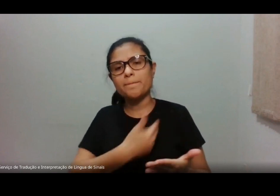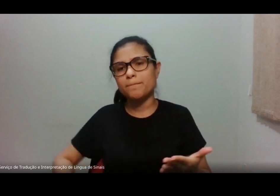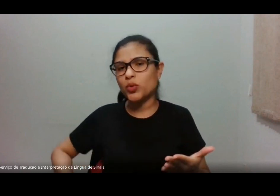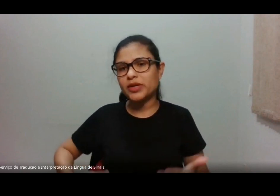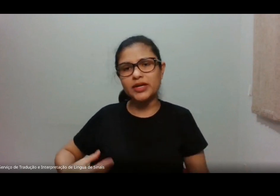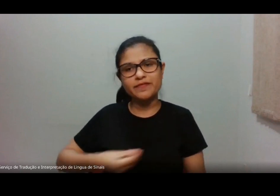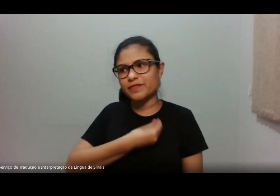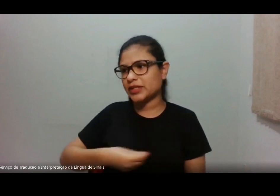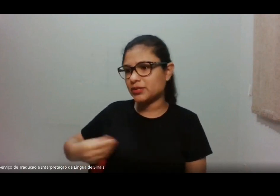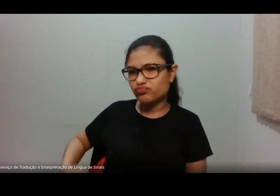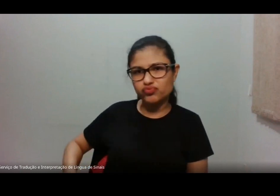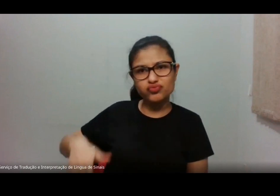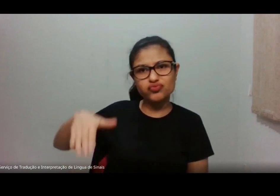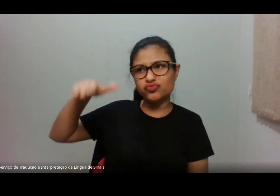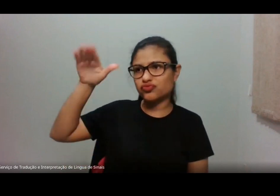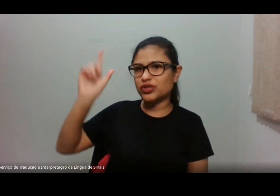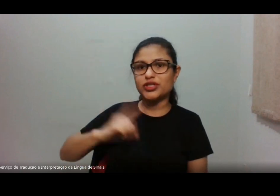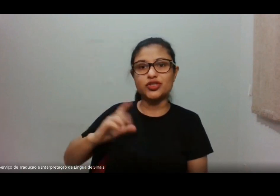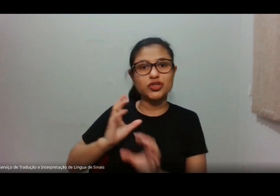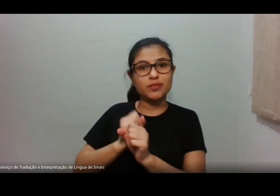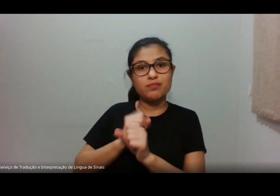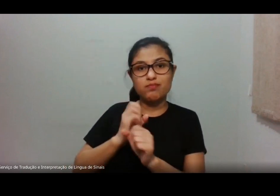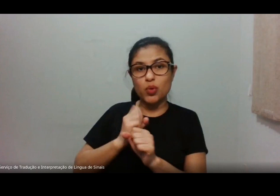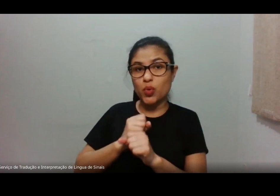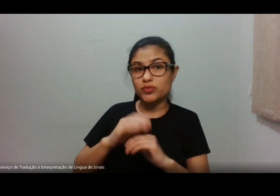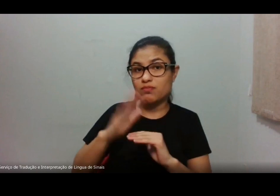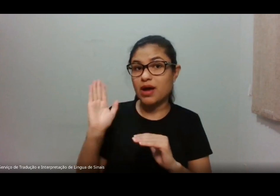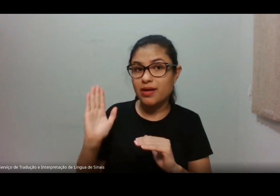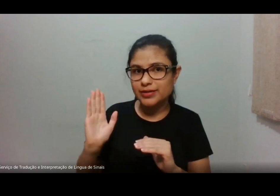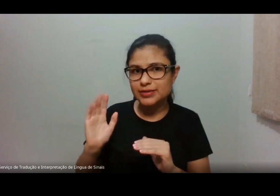inteira, já entrava com mais pontos. Então,